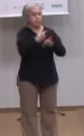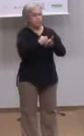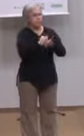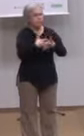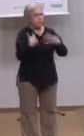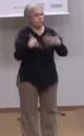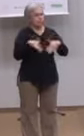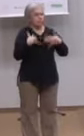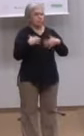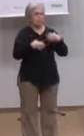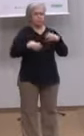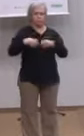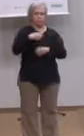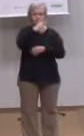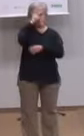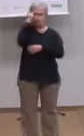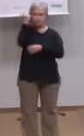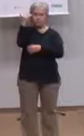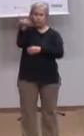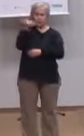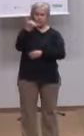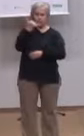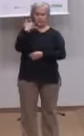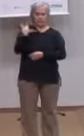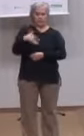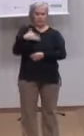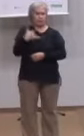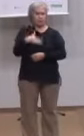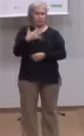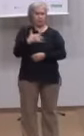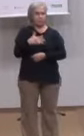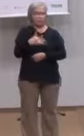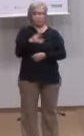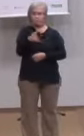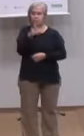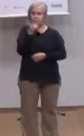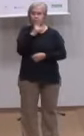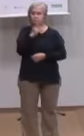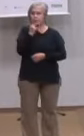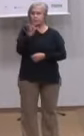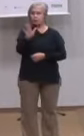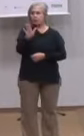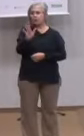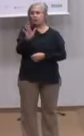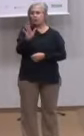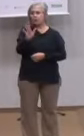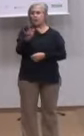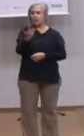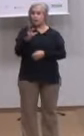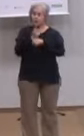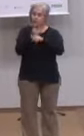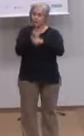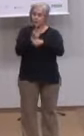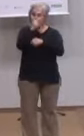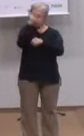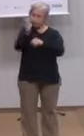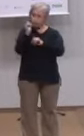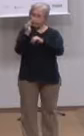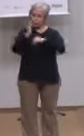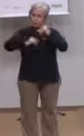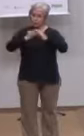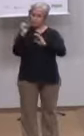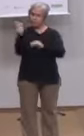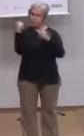É desesperador para quem está do outro lado. Porque você não tem como dizer, olha, eu chamo um fisioterapeuta num